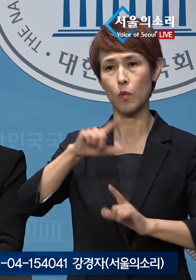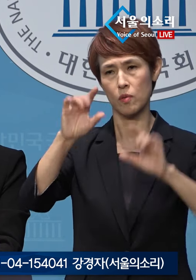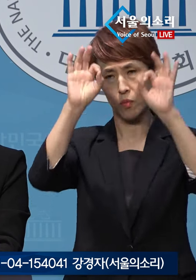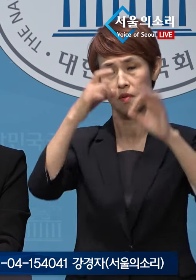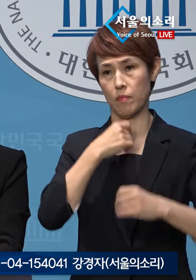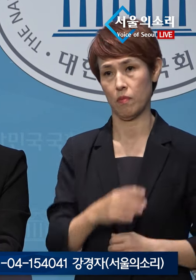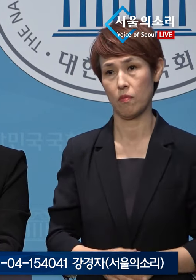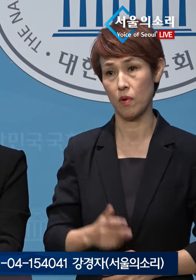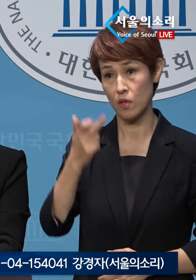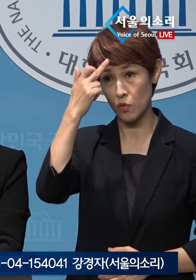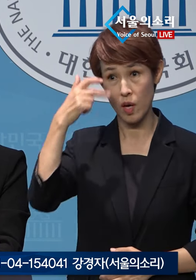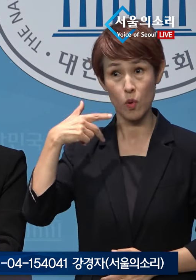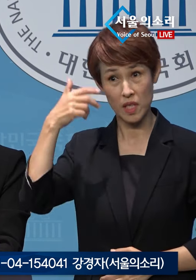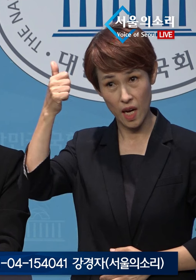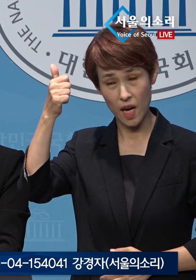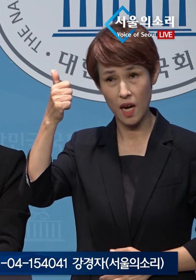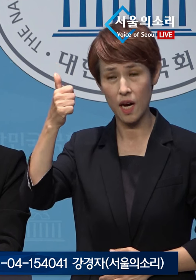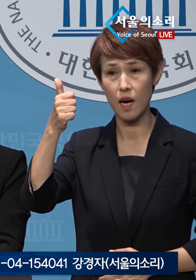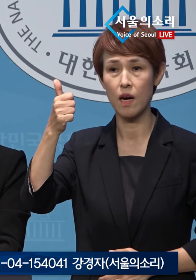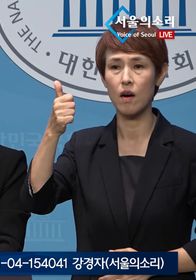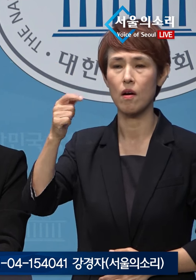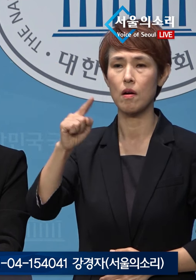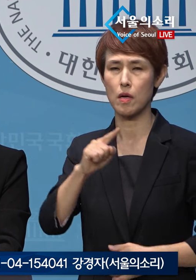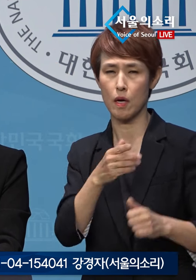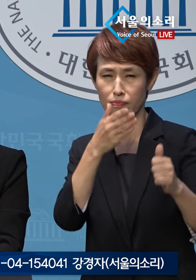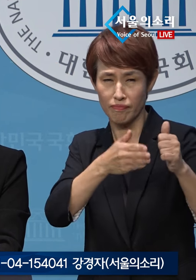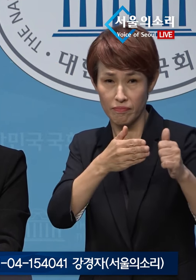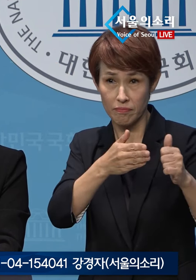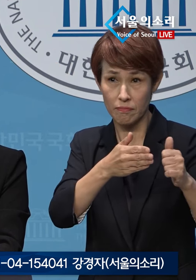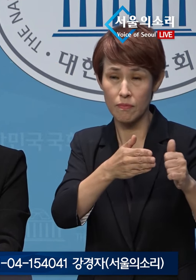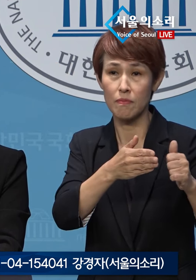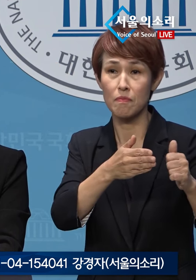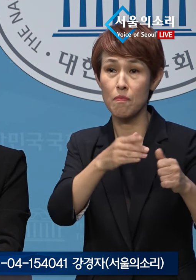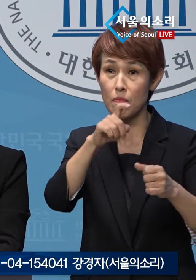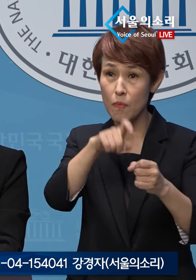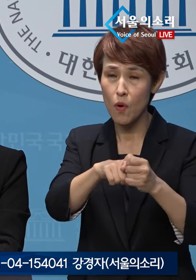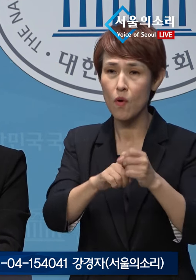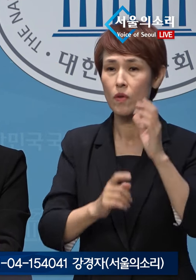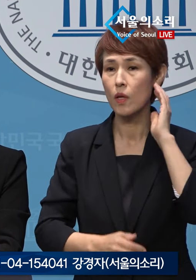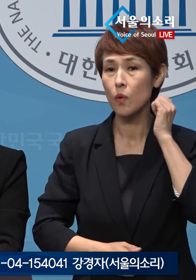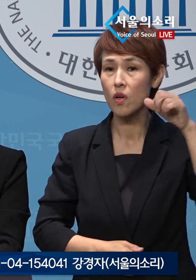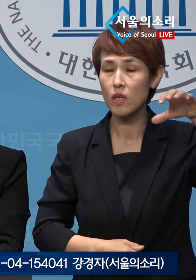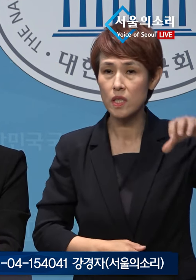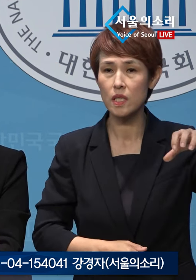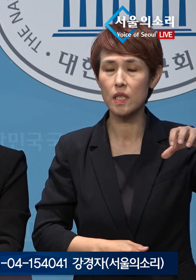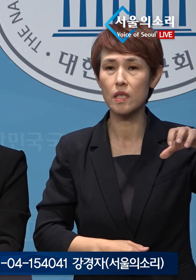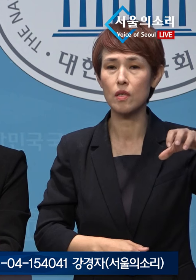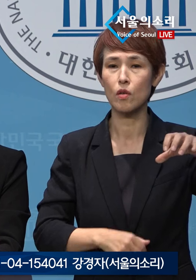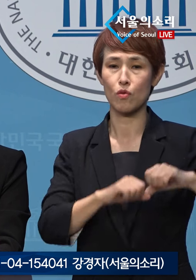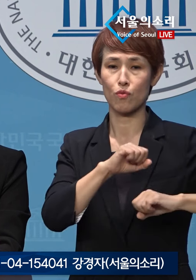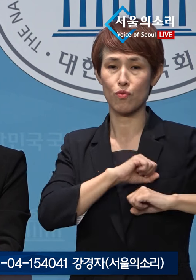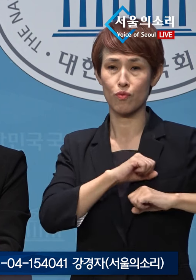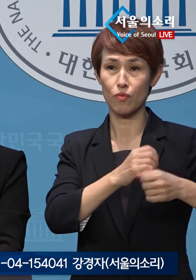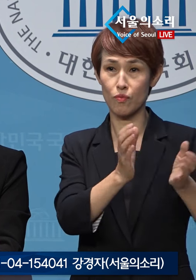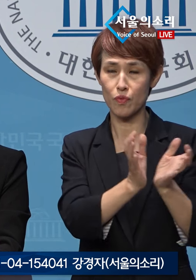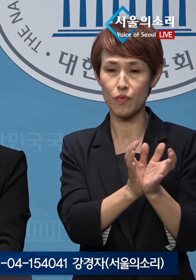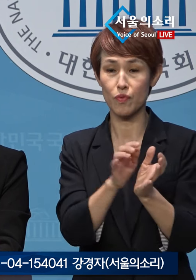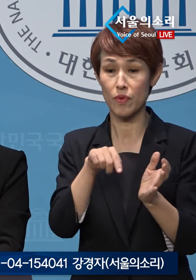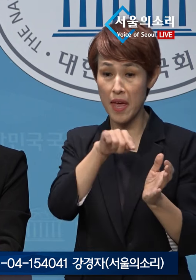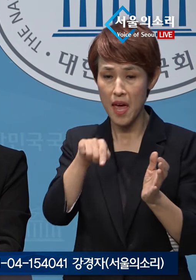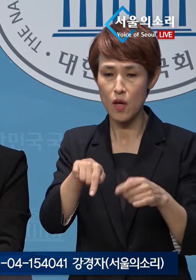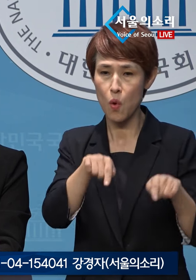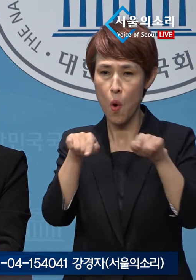최재형 목사가 현충원 안장 청탁과 관련해 대통령실과 국가보훈부에 메시지 녹음 파일이